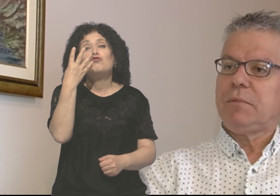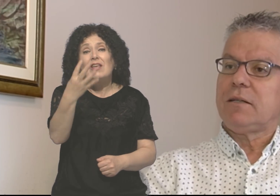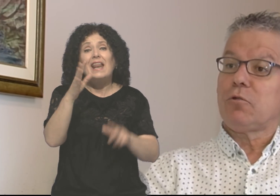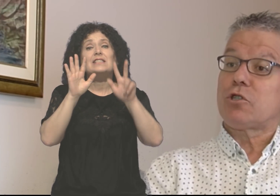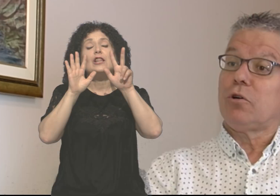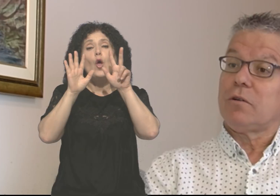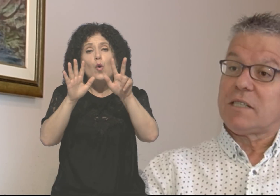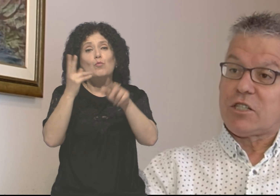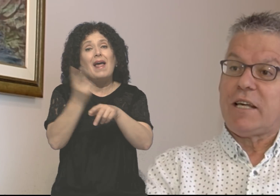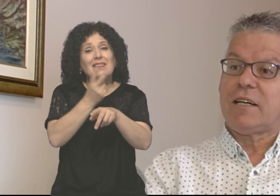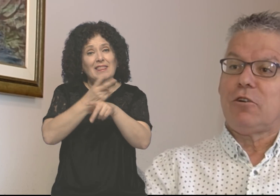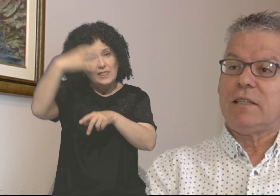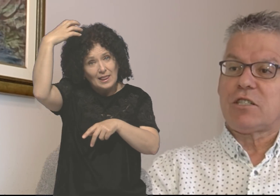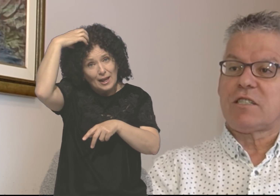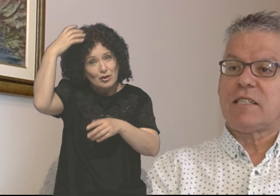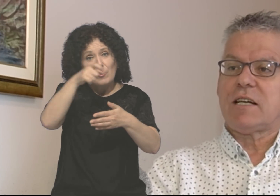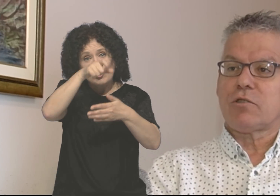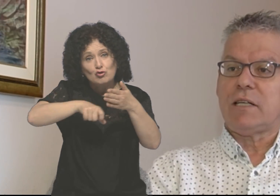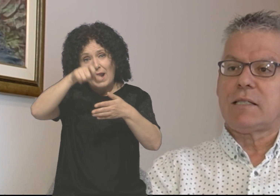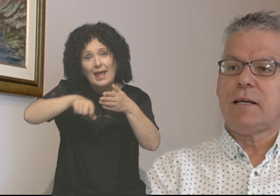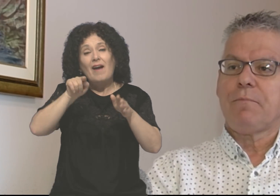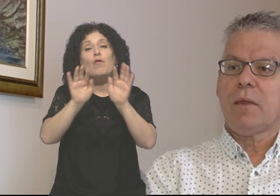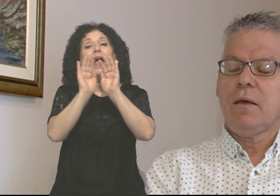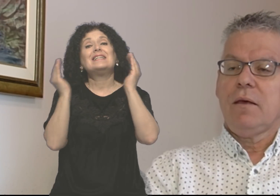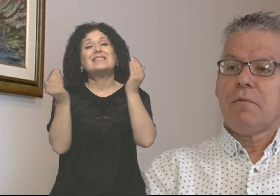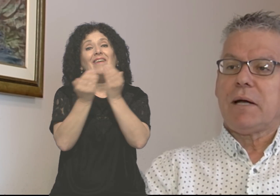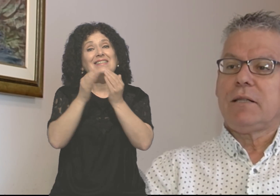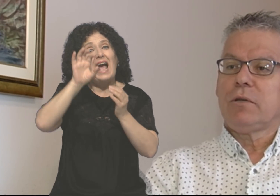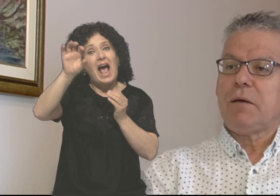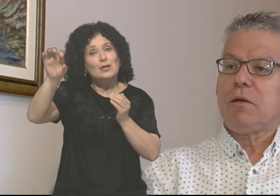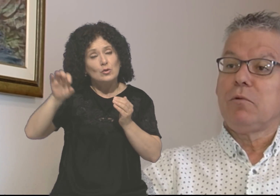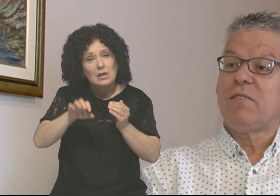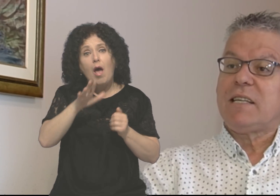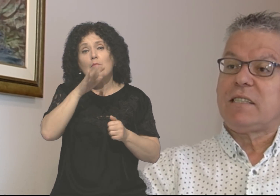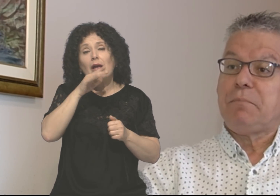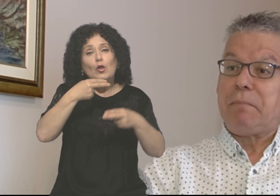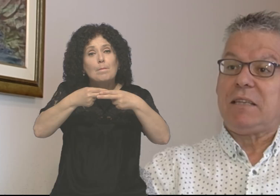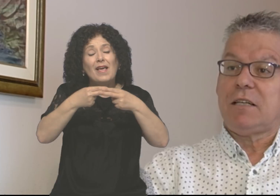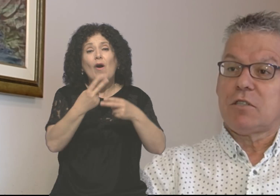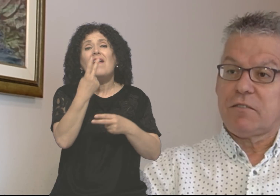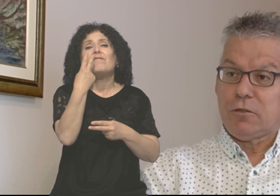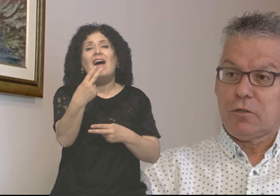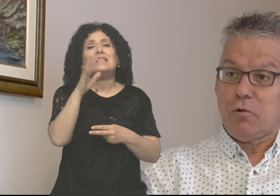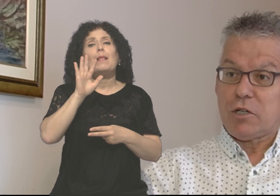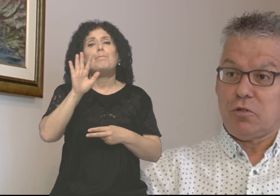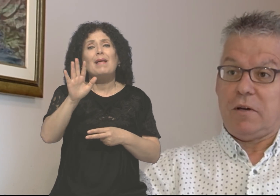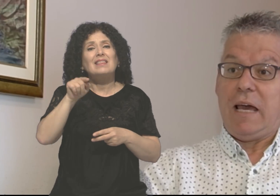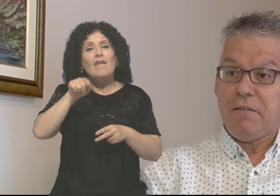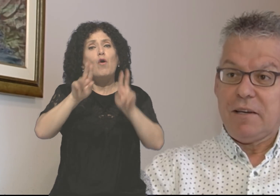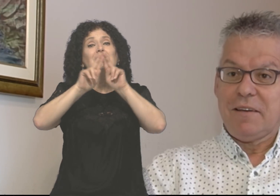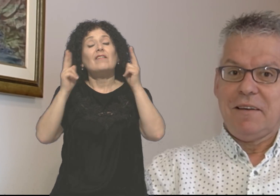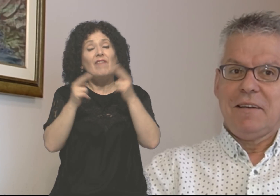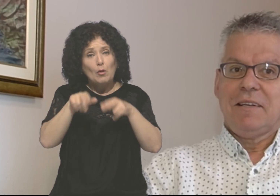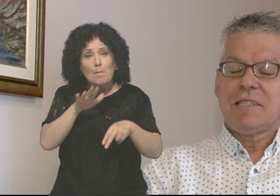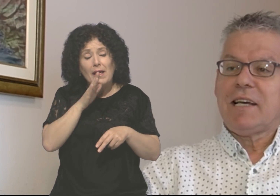148-те земји кои што се членка на ова наша светска асоцијација, Македонија е меѓу 25-те во светот, која што